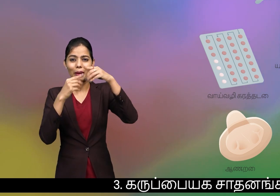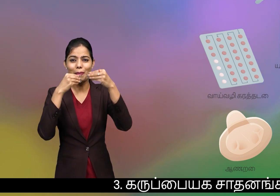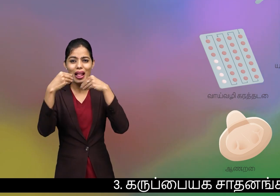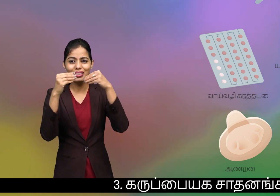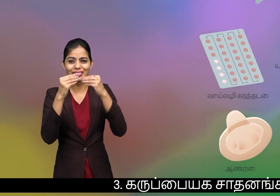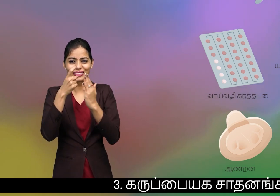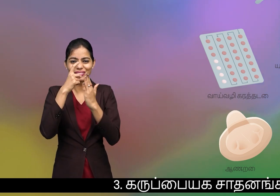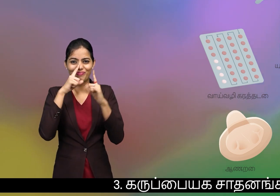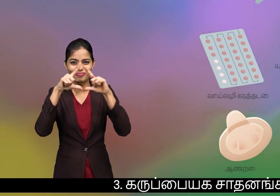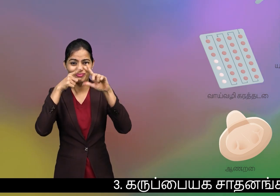கருப்பையக சாதனங்கள்,